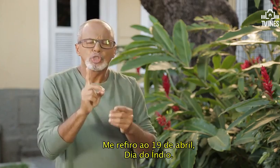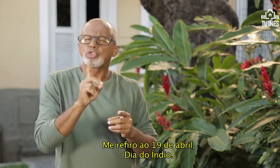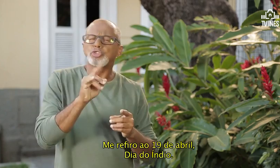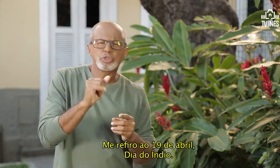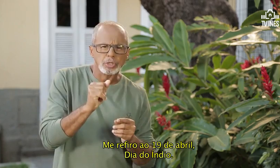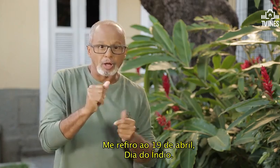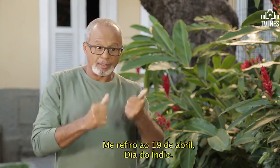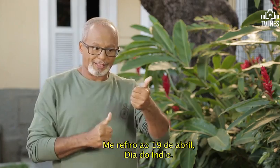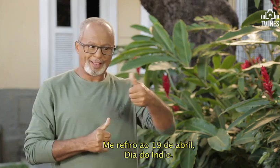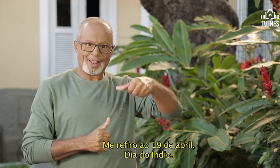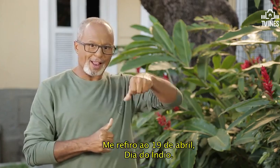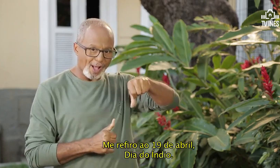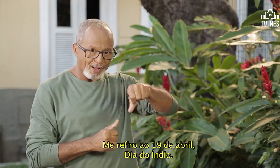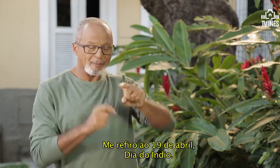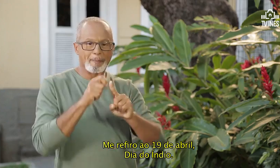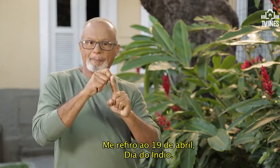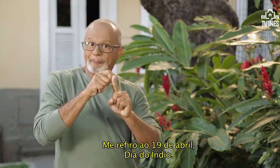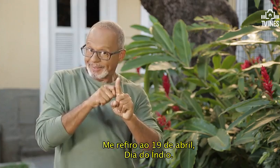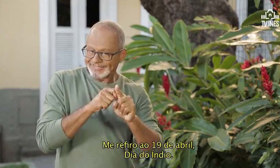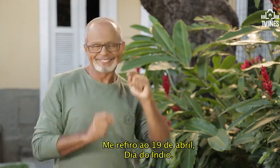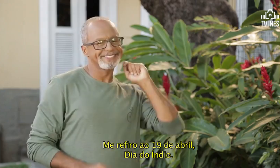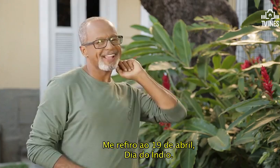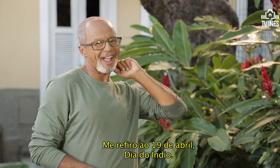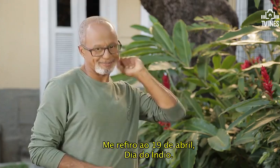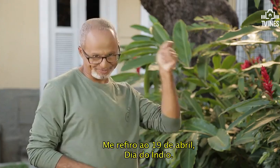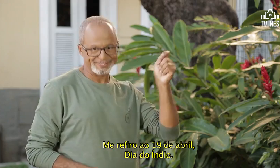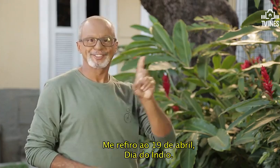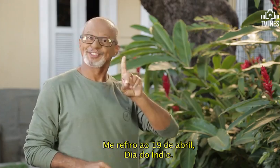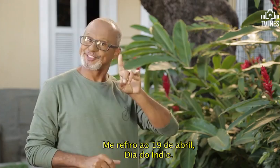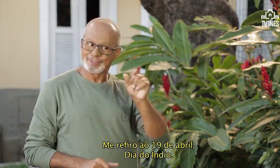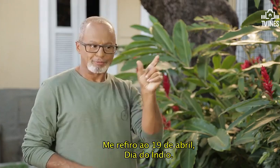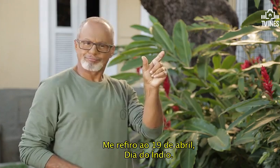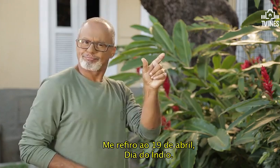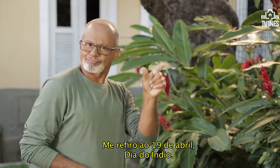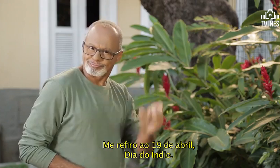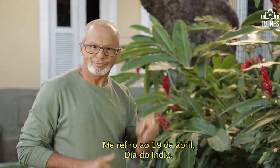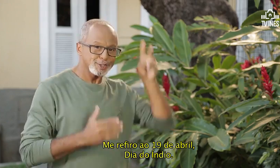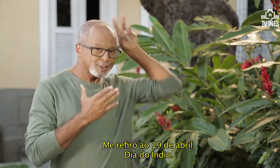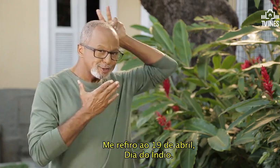Me refiro ao 19 de abril, Dia do Índio.